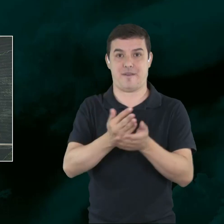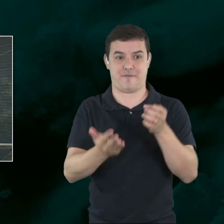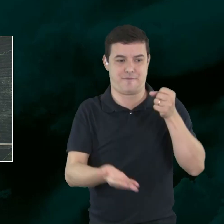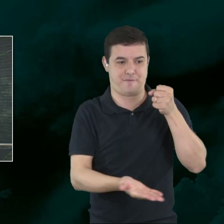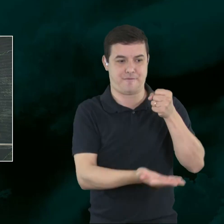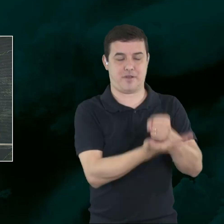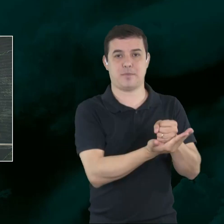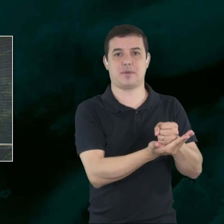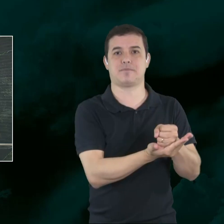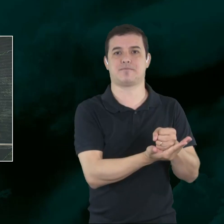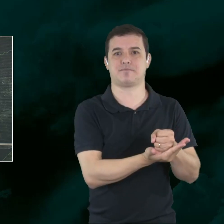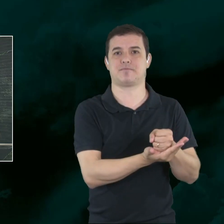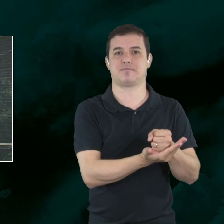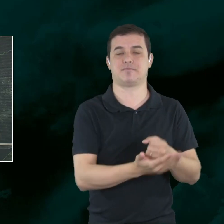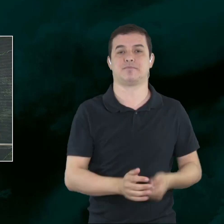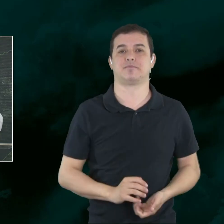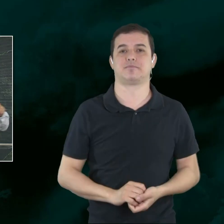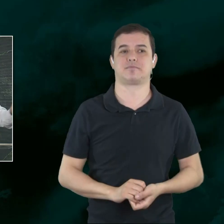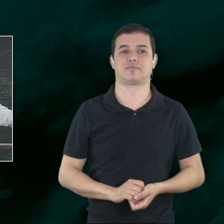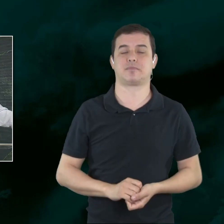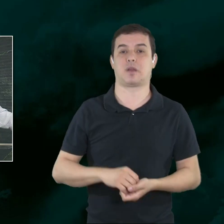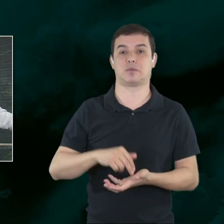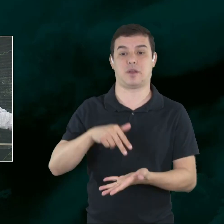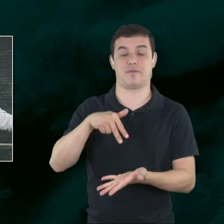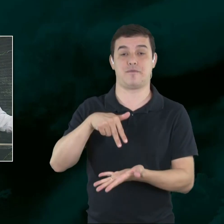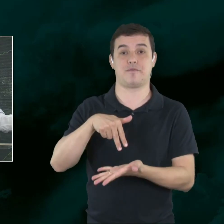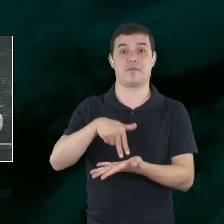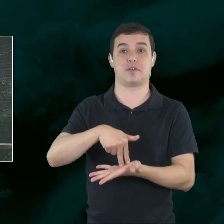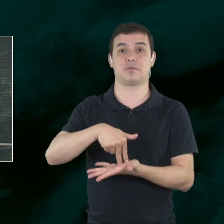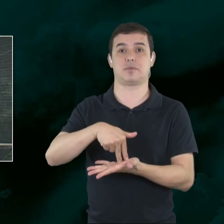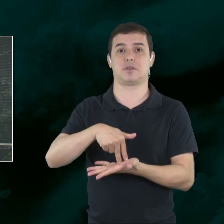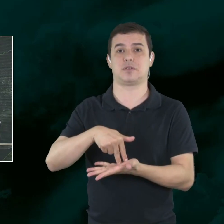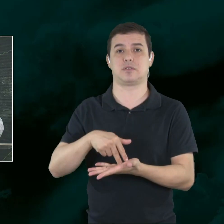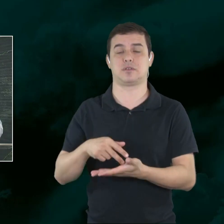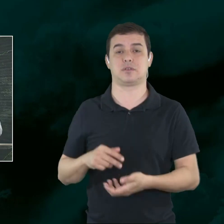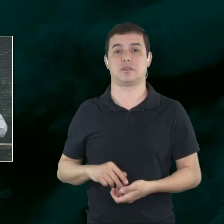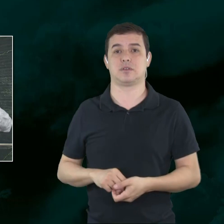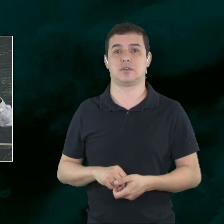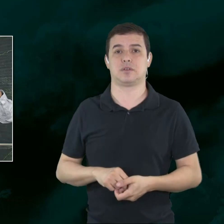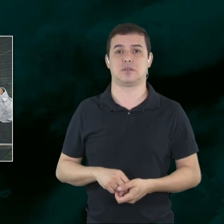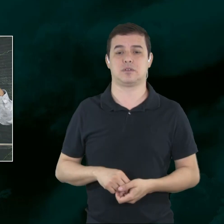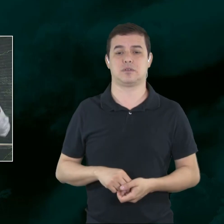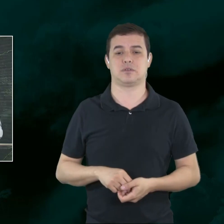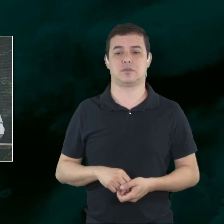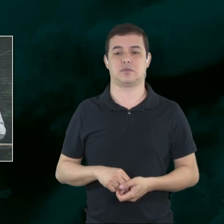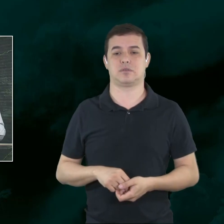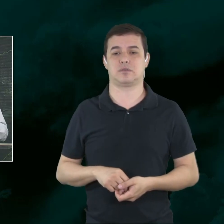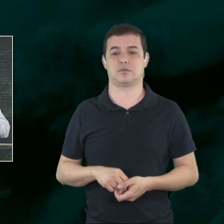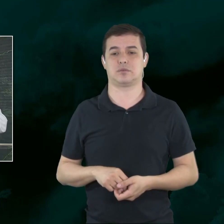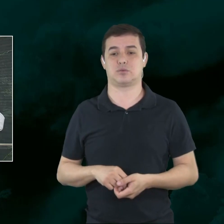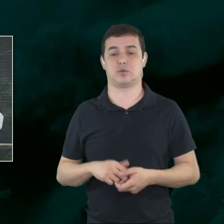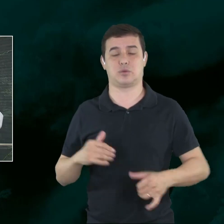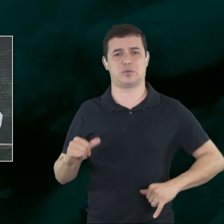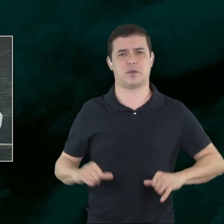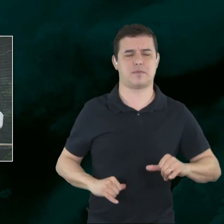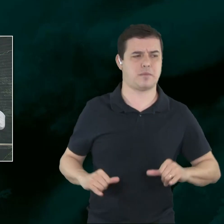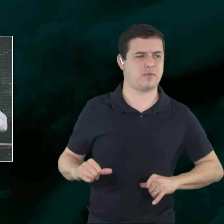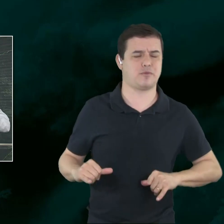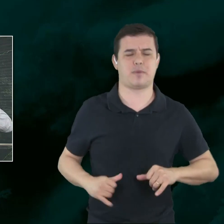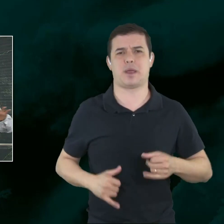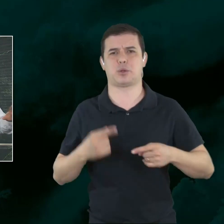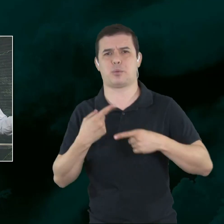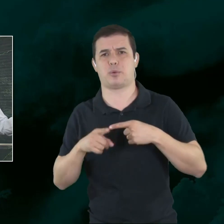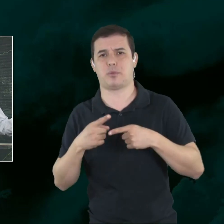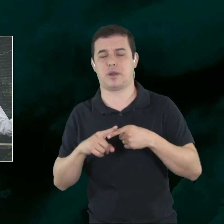será levado por todo o vento de doutrina, de um lado para o outro, você tem a verdade consolidada. Aí nunca, ninguém